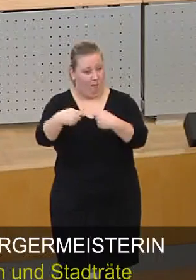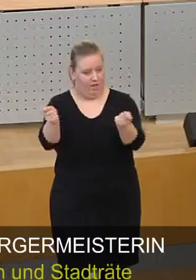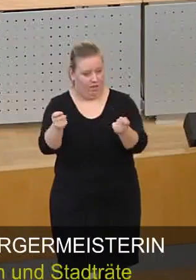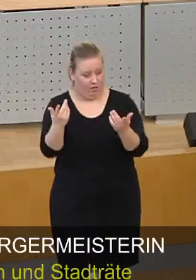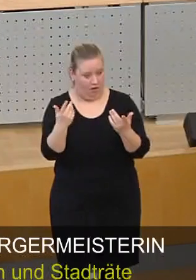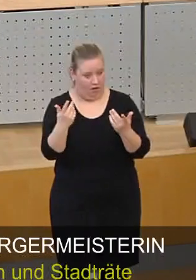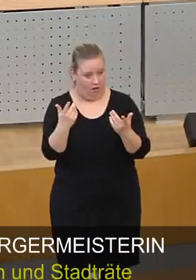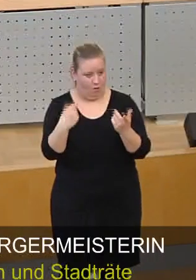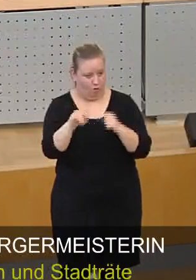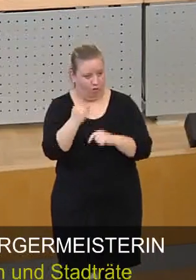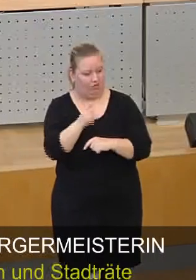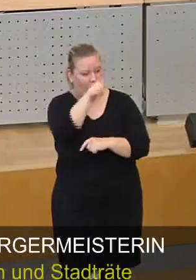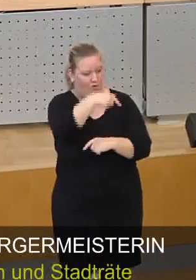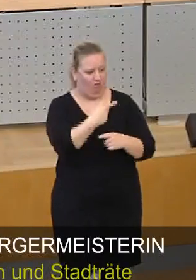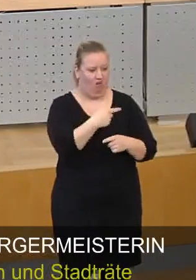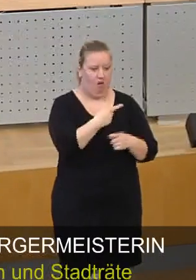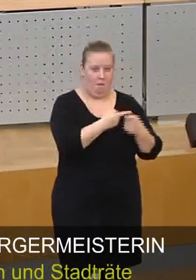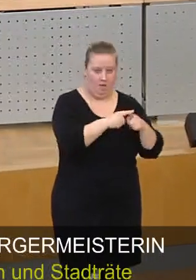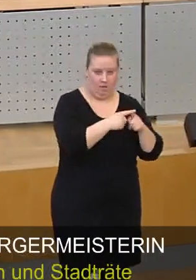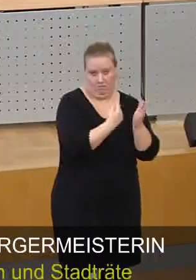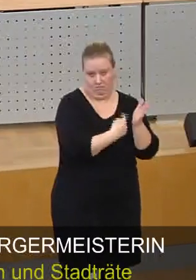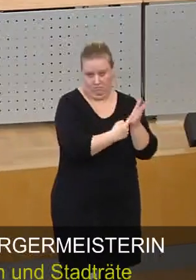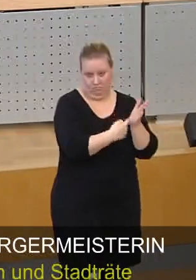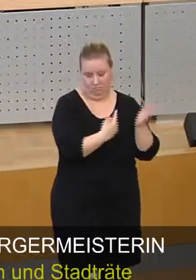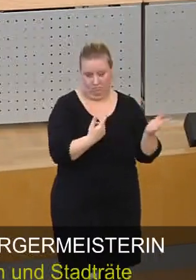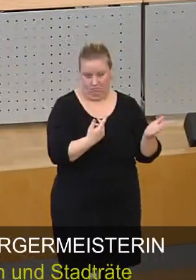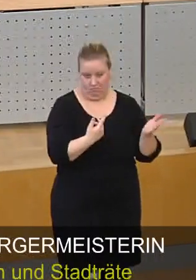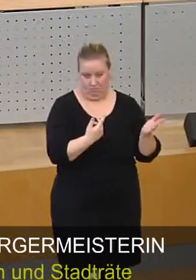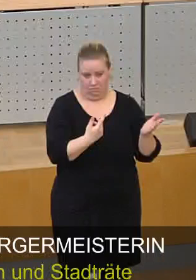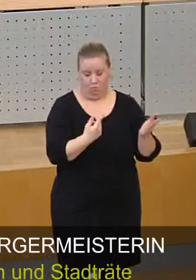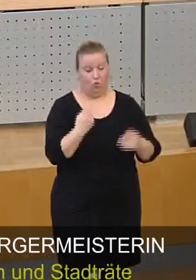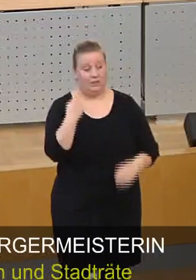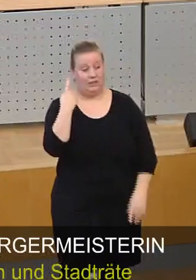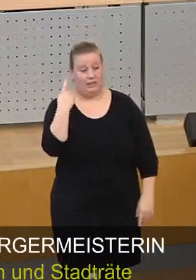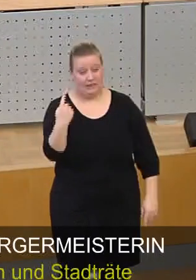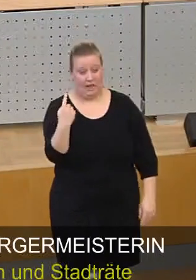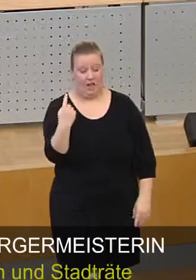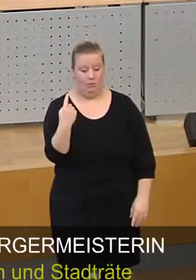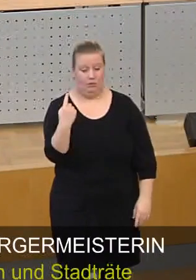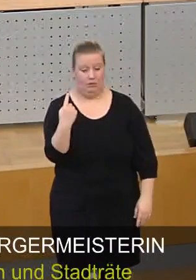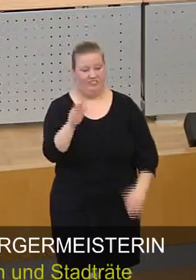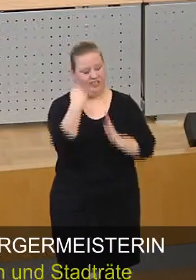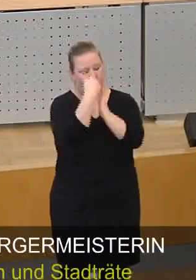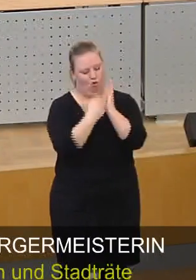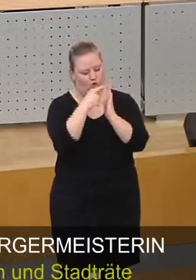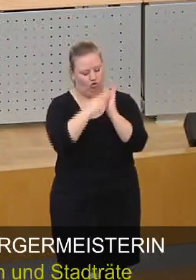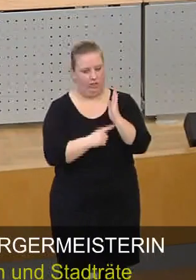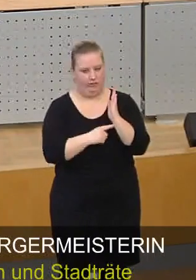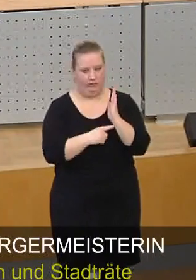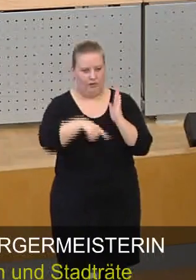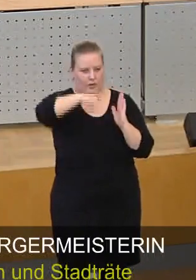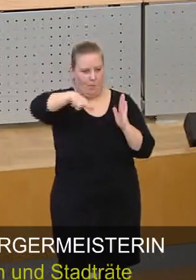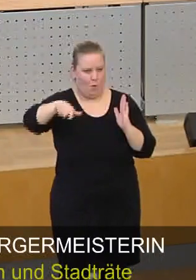Mieterhöhungsverlangen gegenüber einem Mieter durchsetzen, so ist der Vermieter grundsätzlich an die Vorschriften des